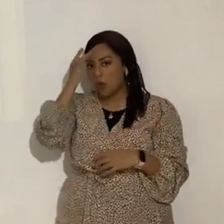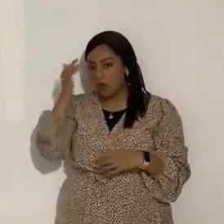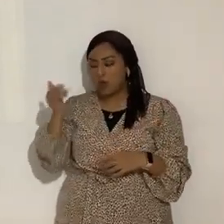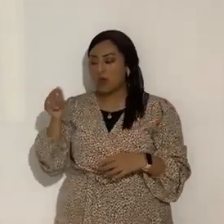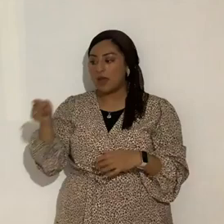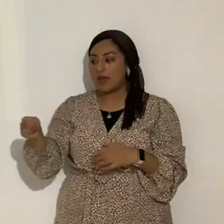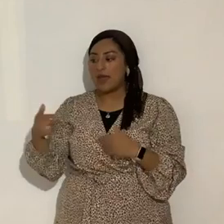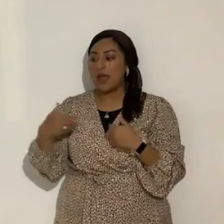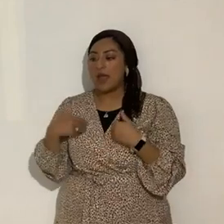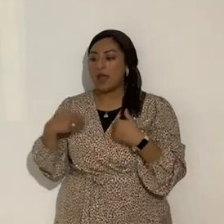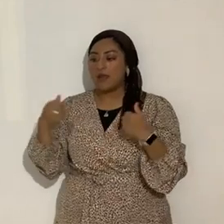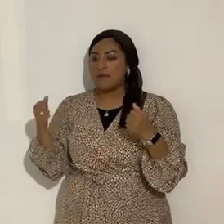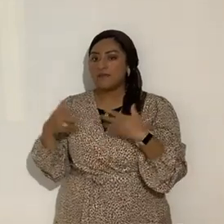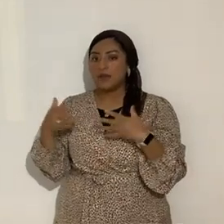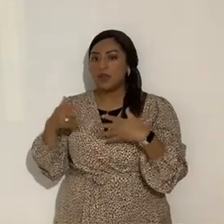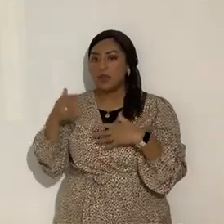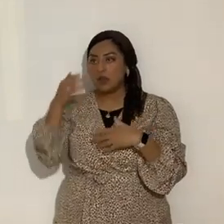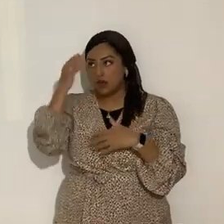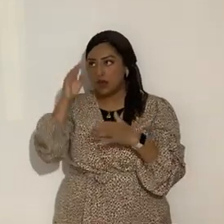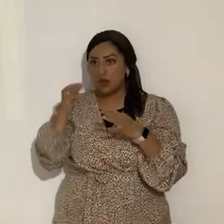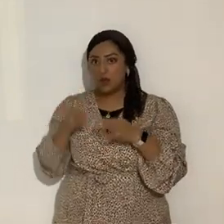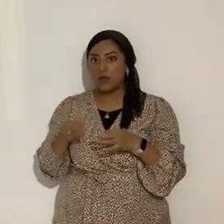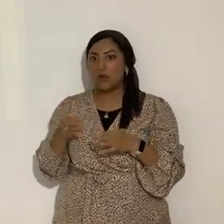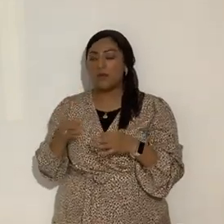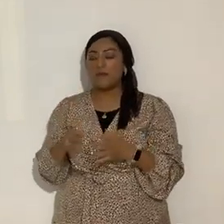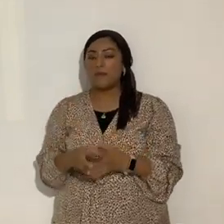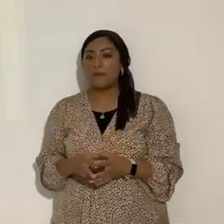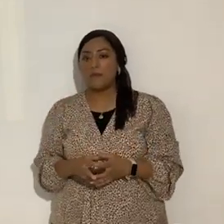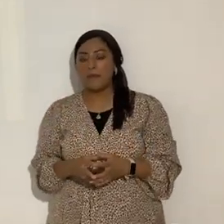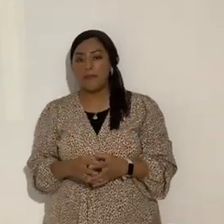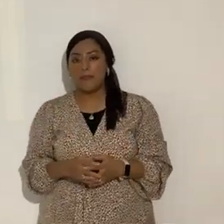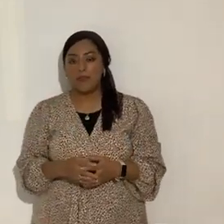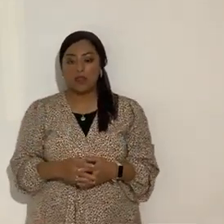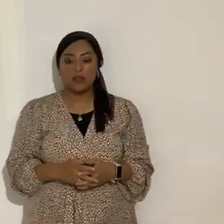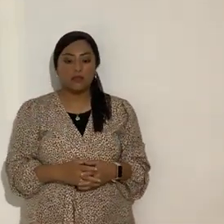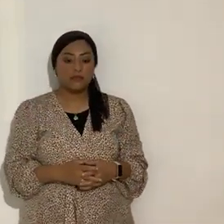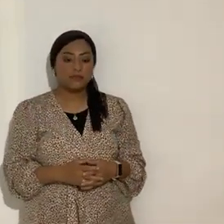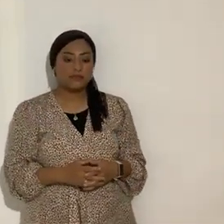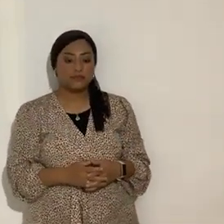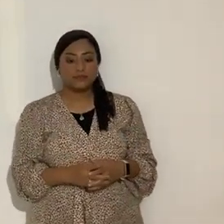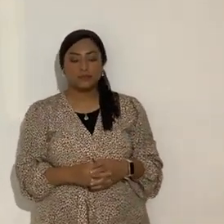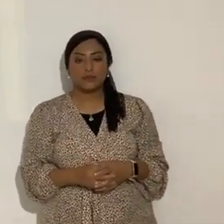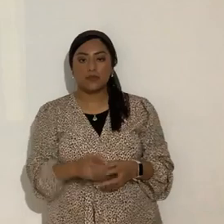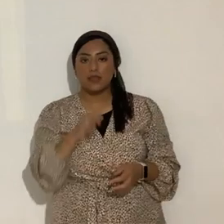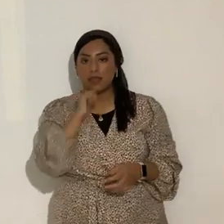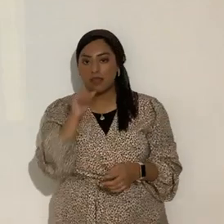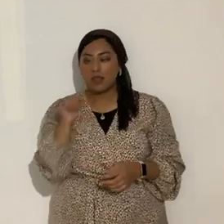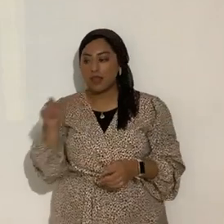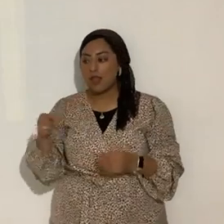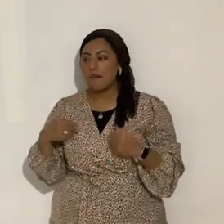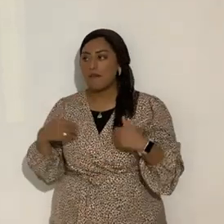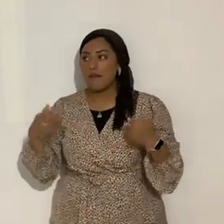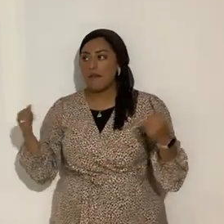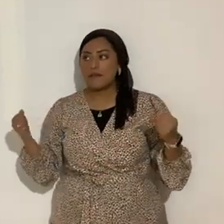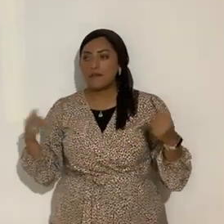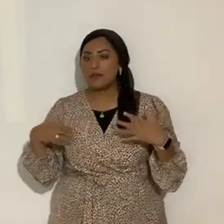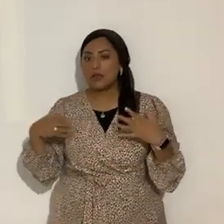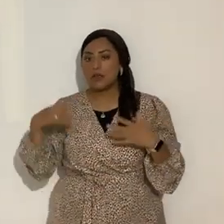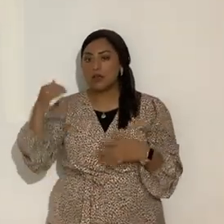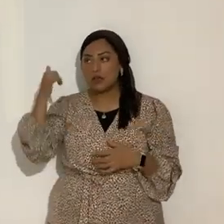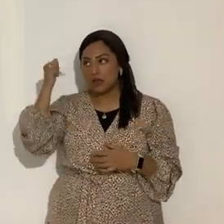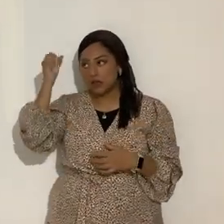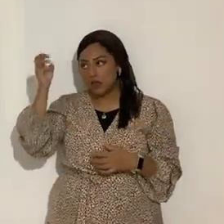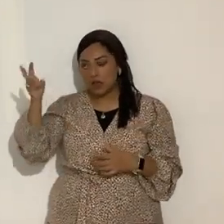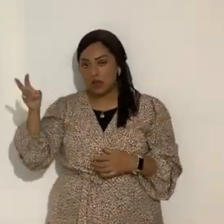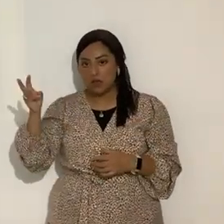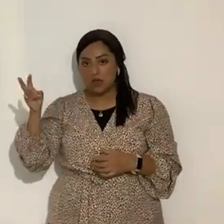tiene miedo a la voluntad de Elohim. Entonces yo llego a esta conclusión, ¿sí? No es que tengan miedo a Yahshua,